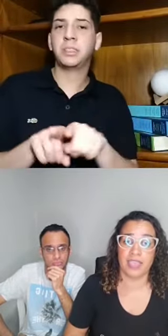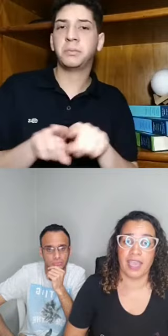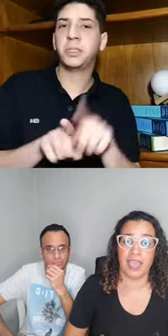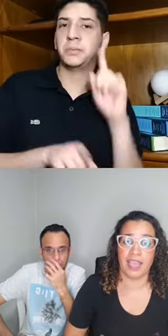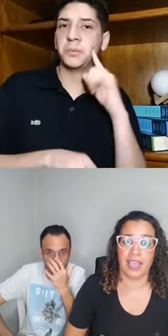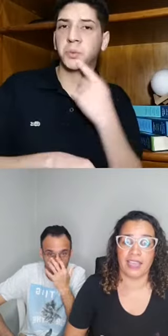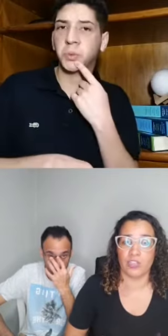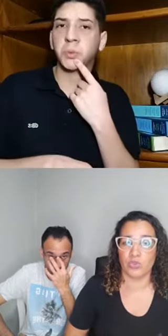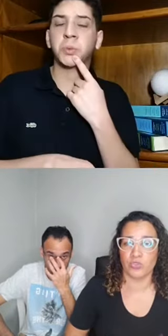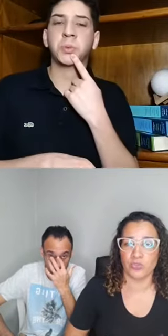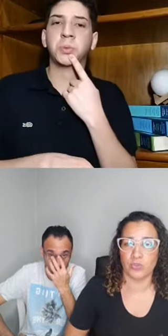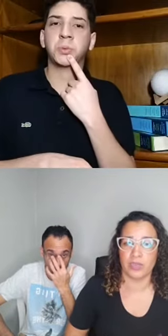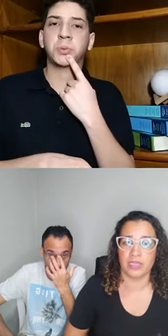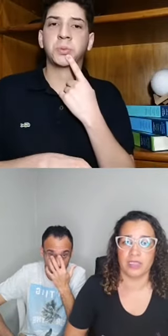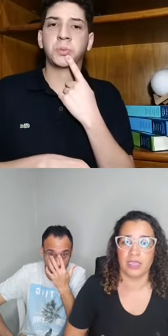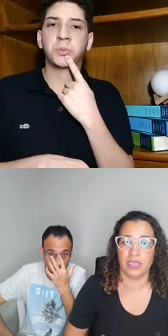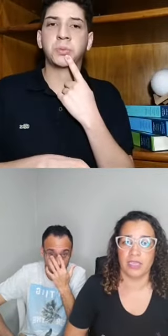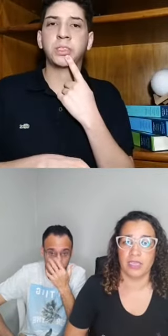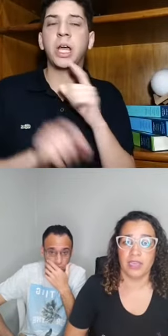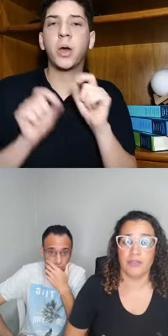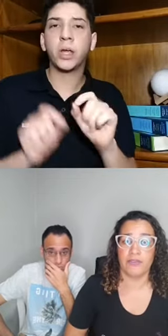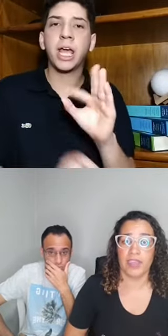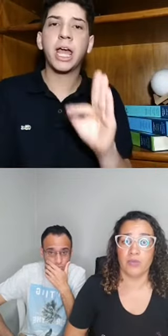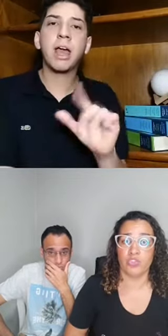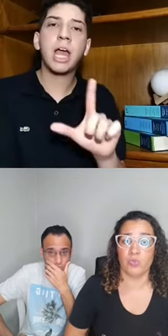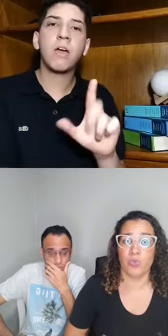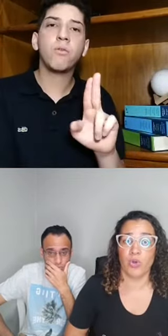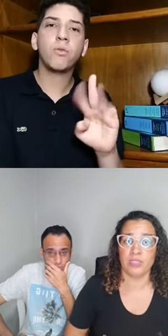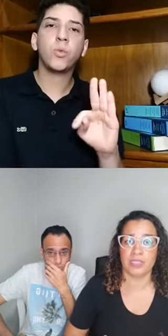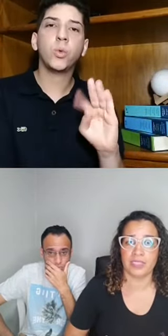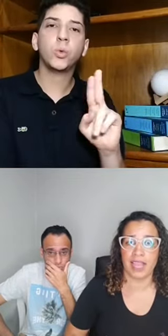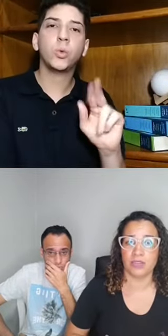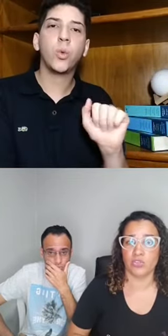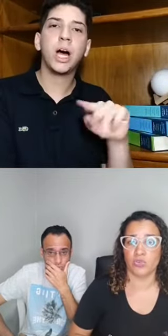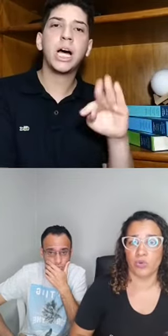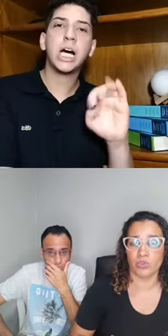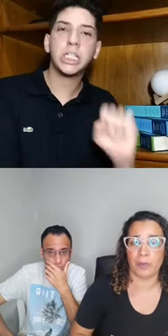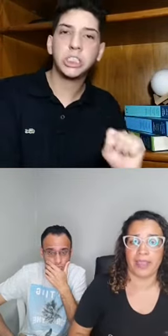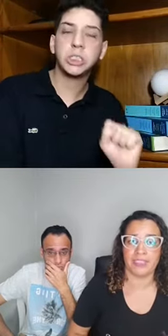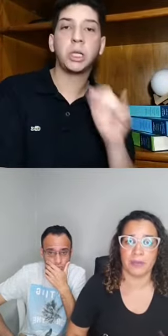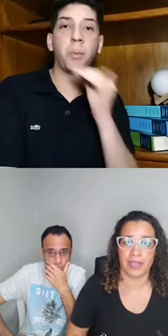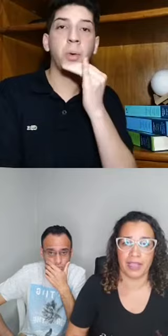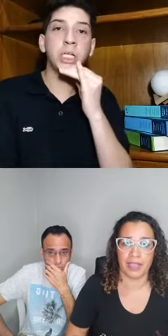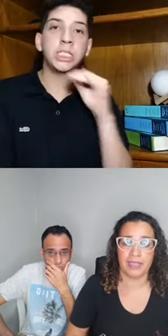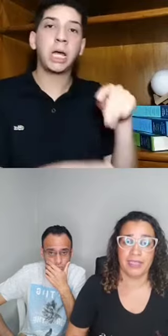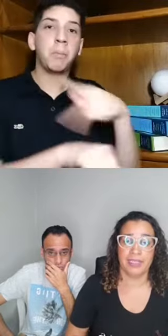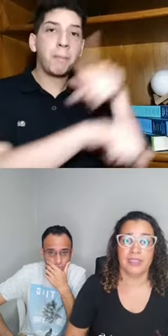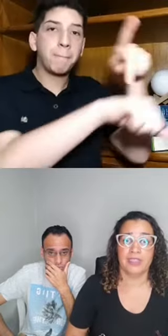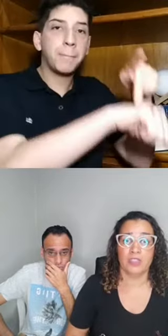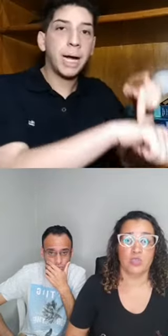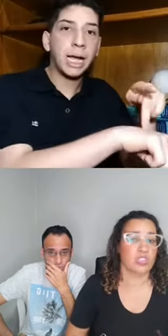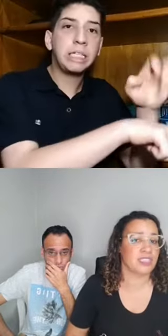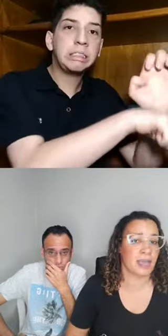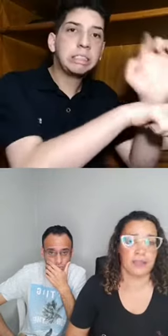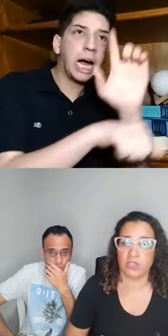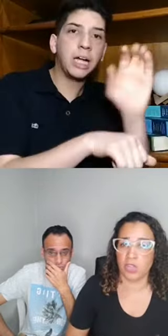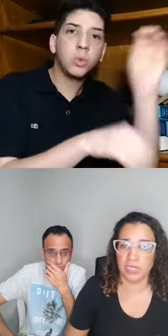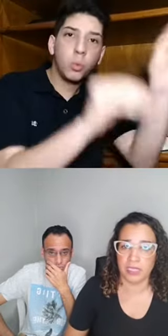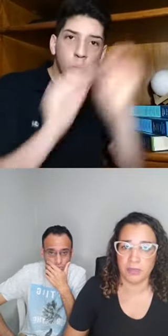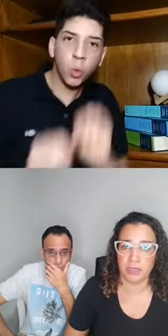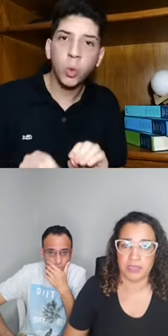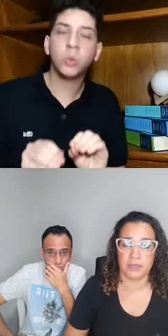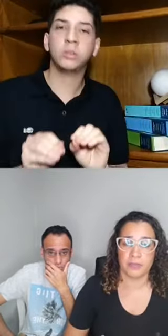surdos, aqueles surdos flutuantes que veio de um outro estado ou de um outro país para cá. tem surdos que sabem